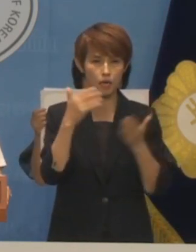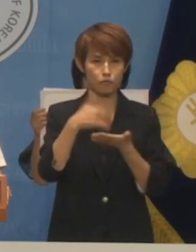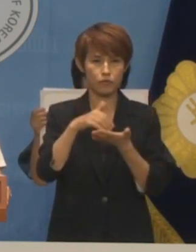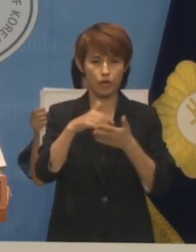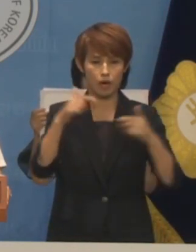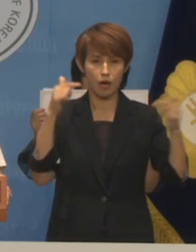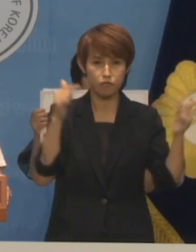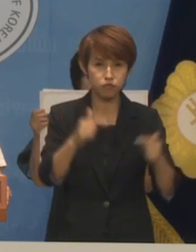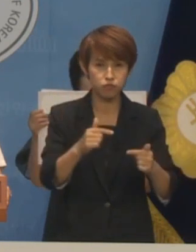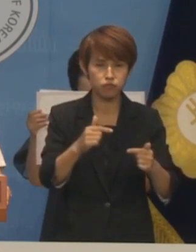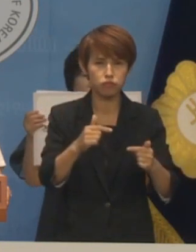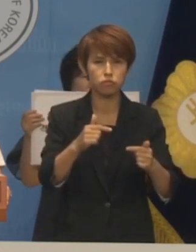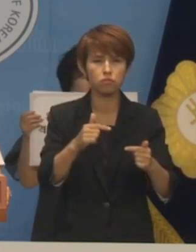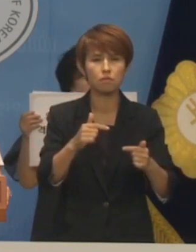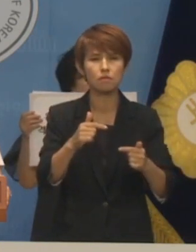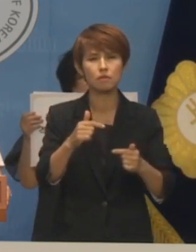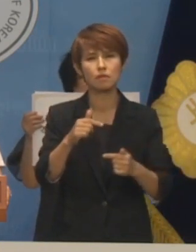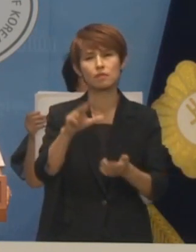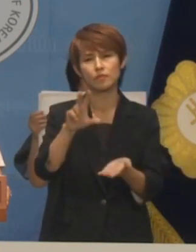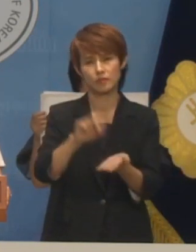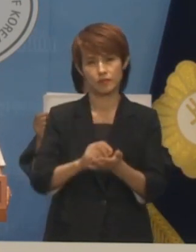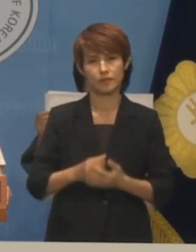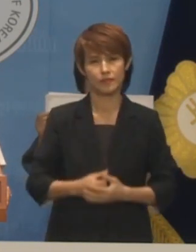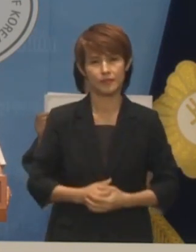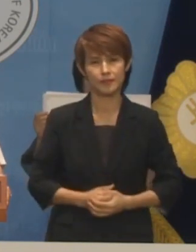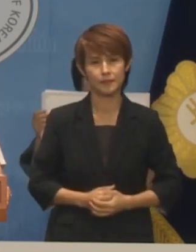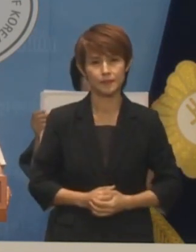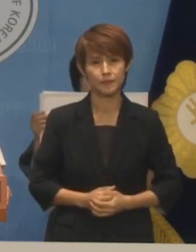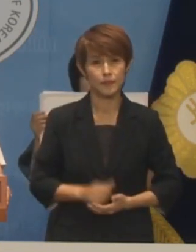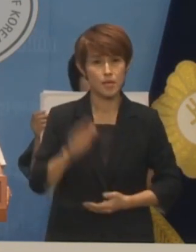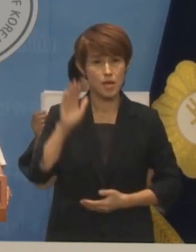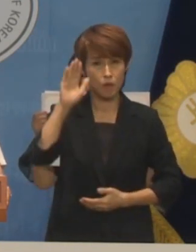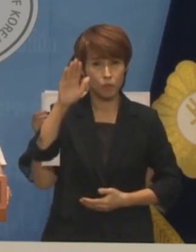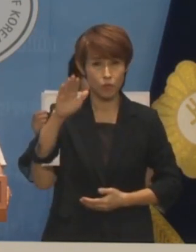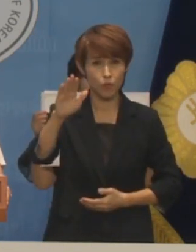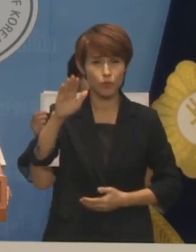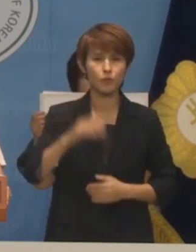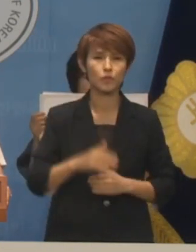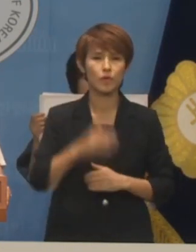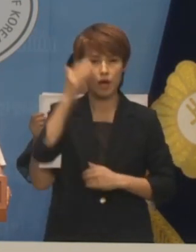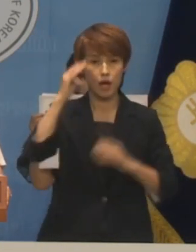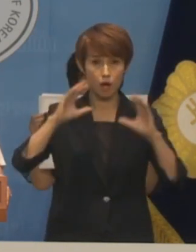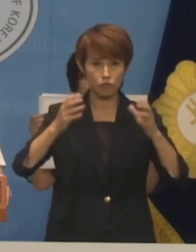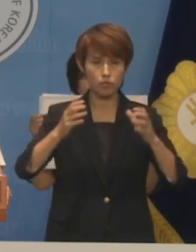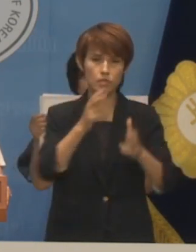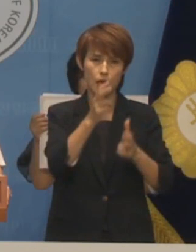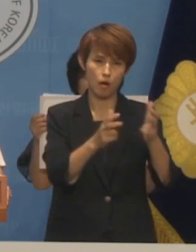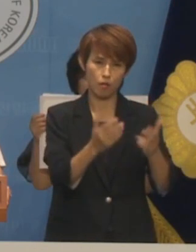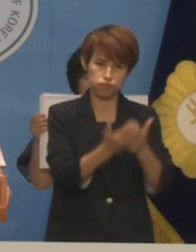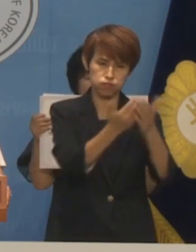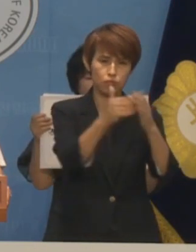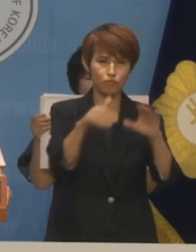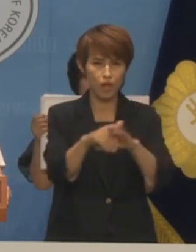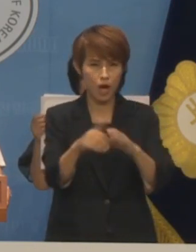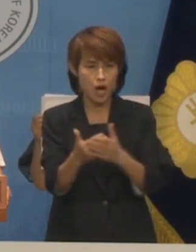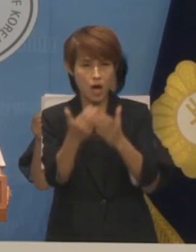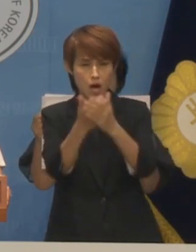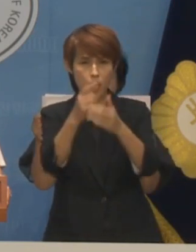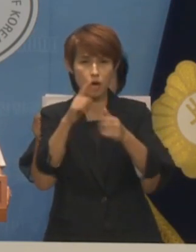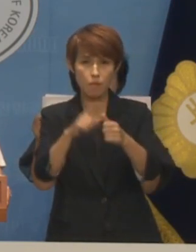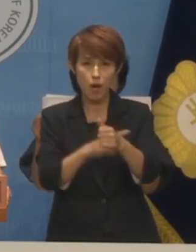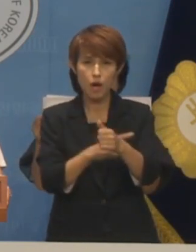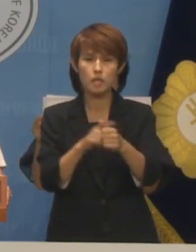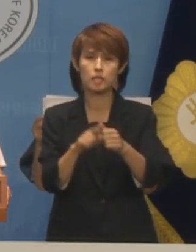따른 압축 소멸의 위기를 맞이하였다. 앞으로의 시대에도 대한민국이 산업과 문화 등에서 지금과